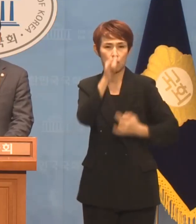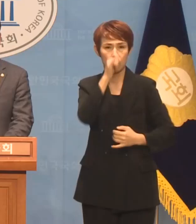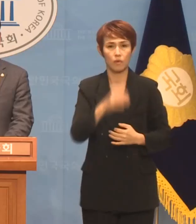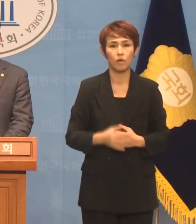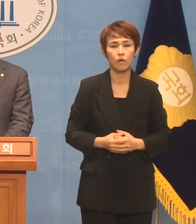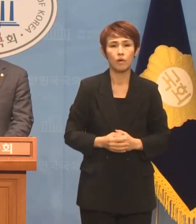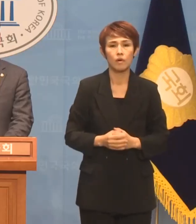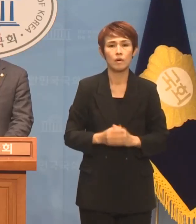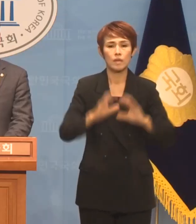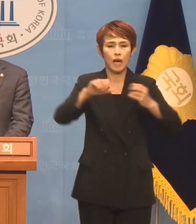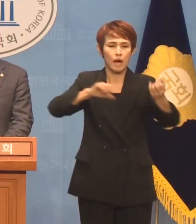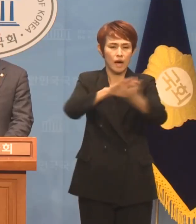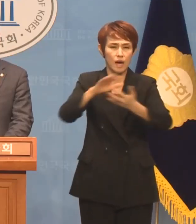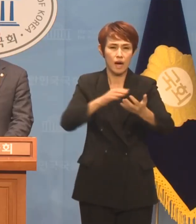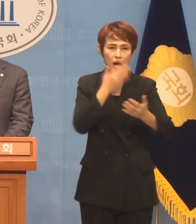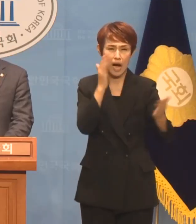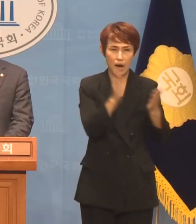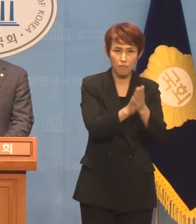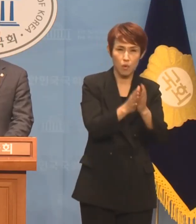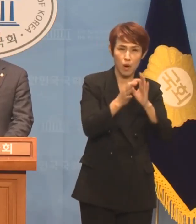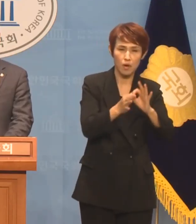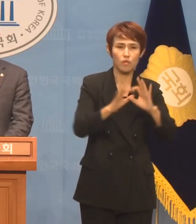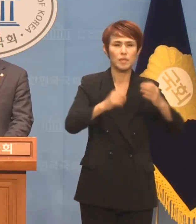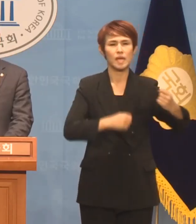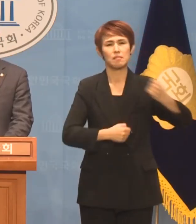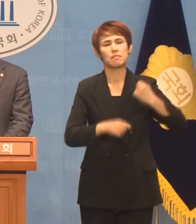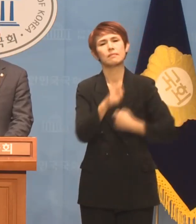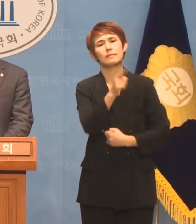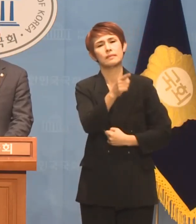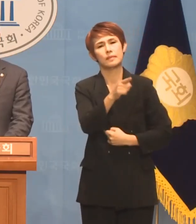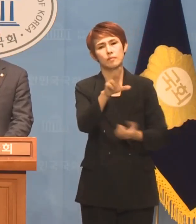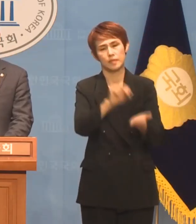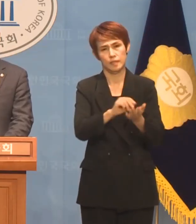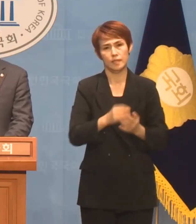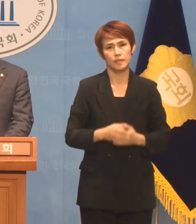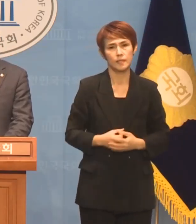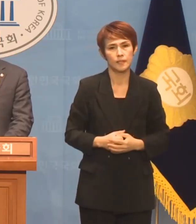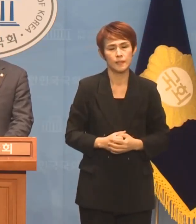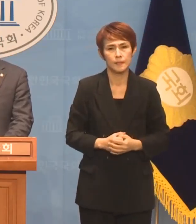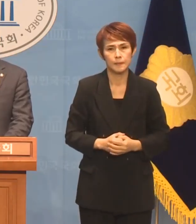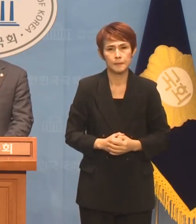내란 동조당 국민의힘의 적반하장이 어처구니 없습니다.